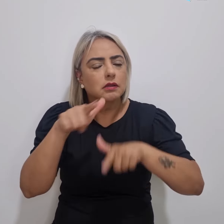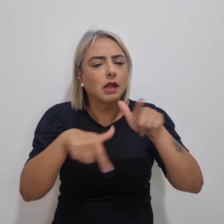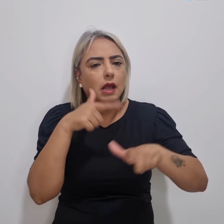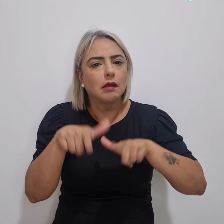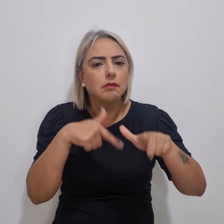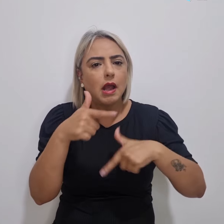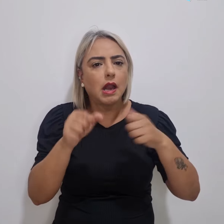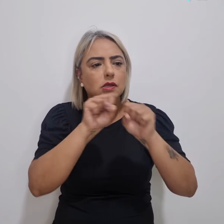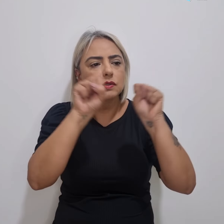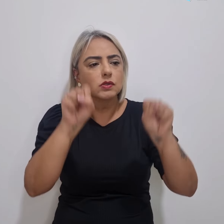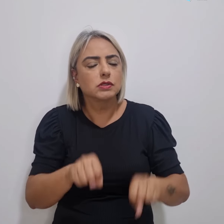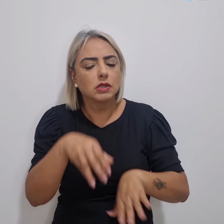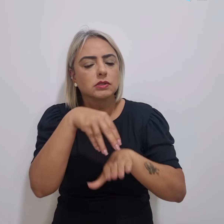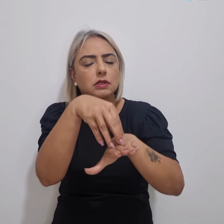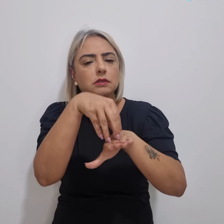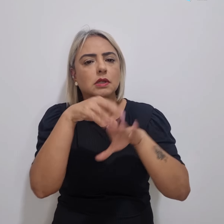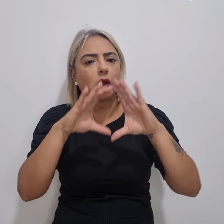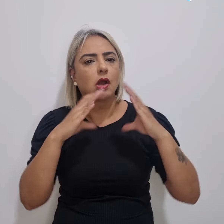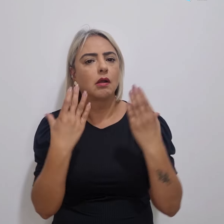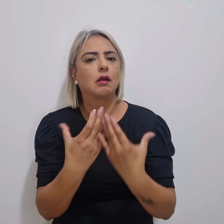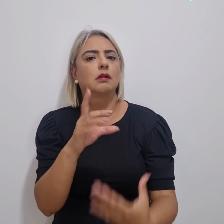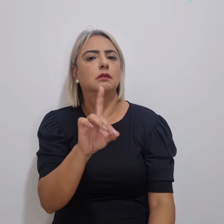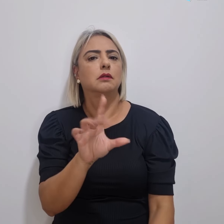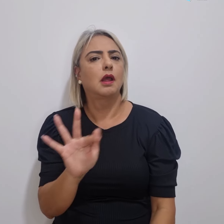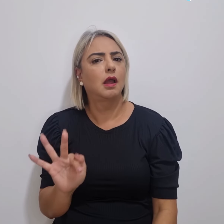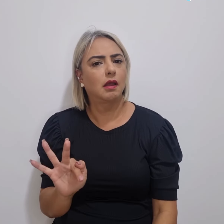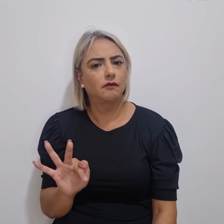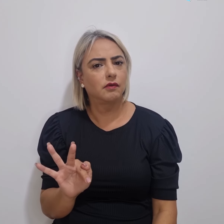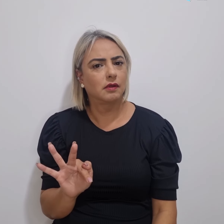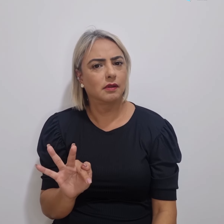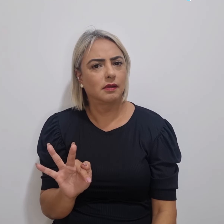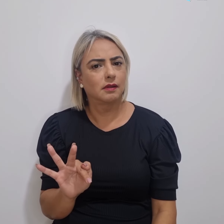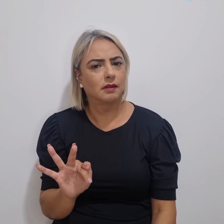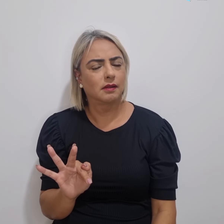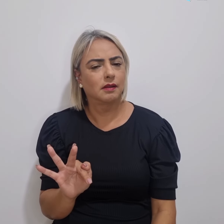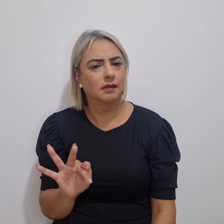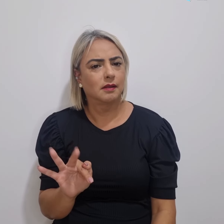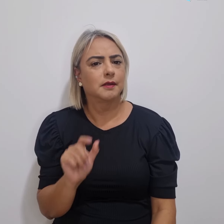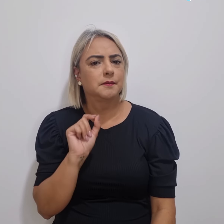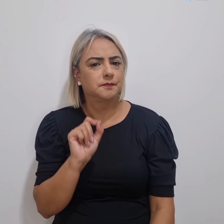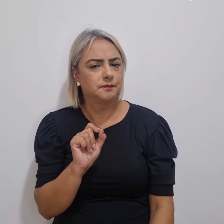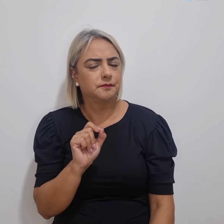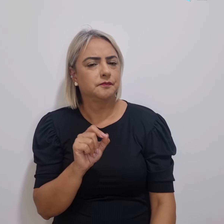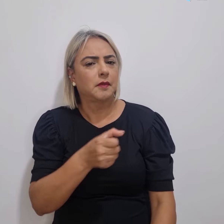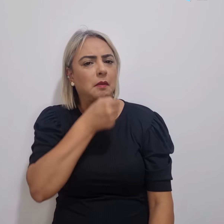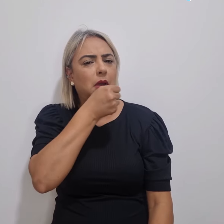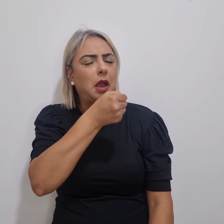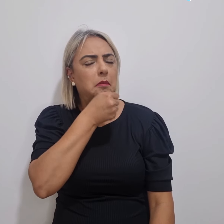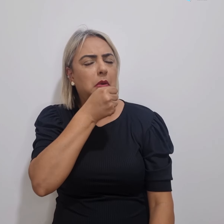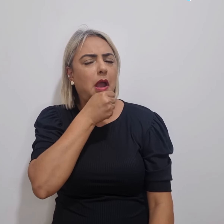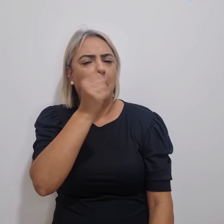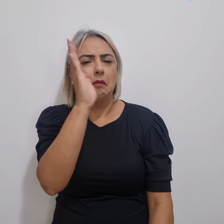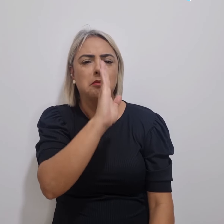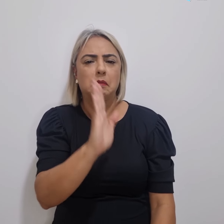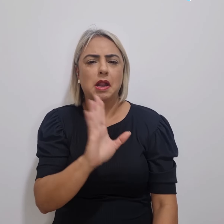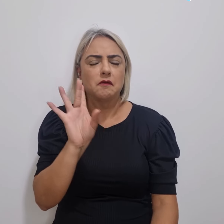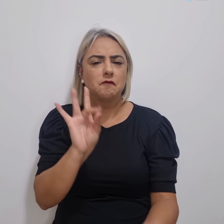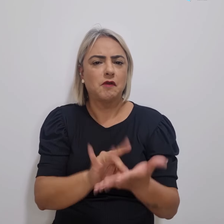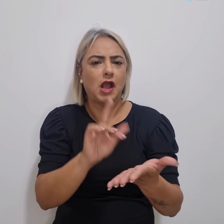transporte coletivo do Distrito Federal. Segundo matéria do Brasil de fato, com o